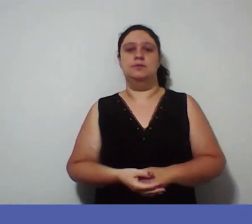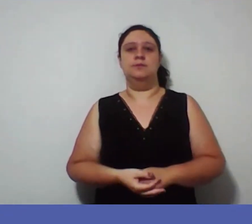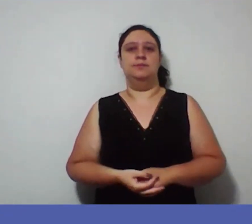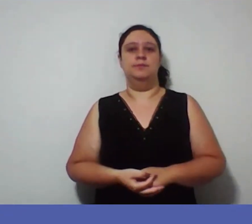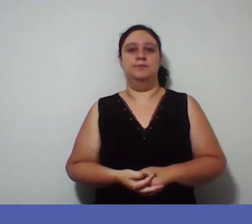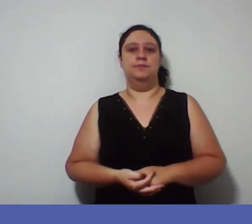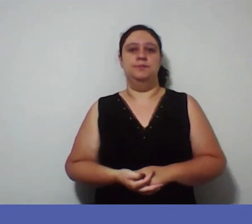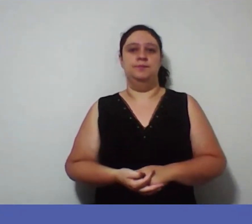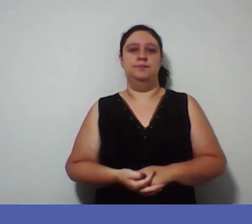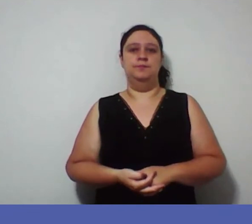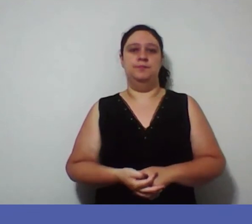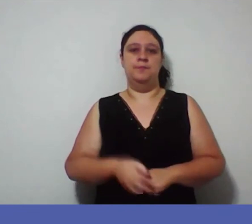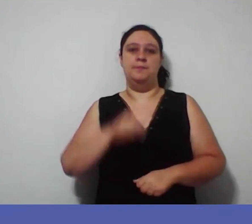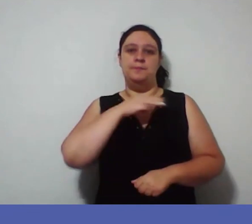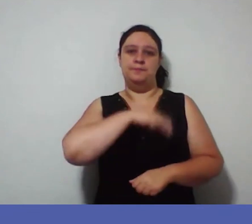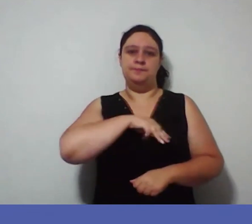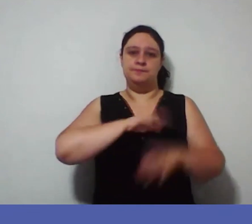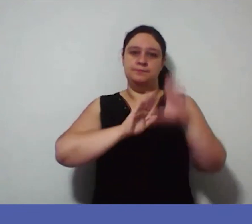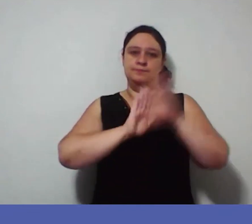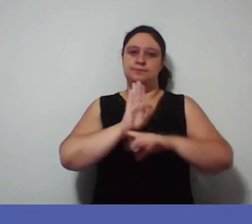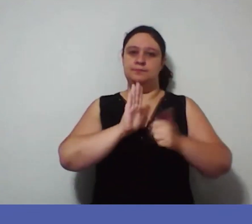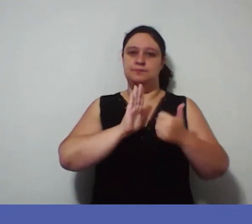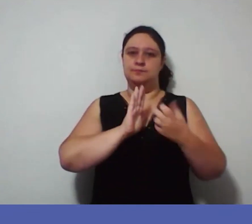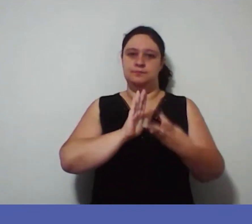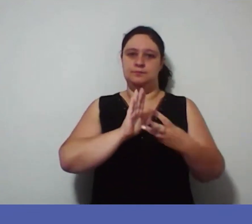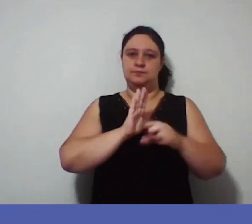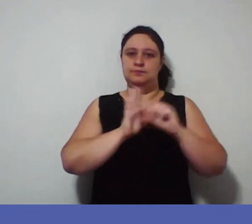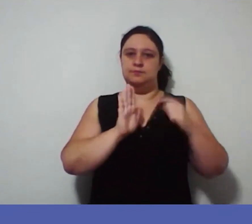Mateus 13, versículo 22, que diz: